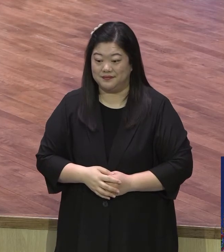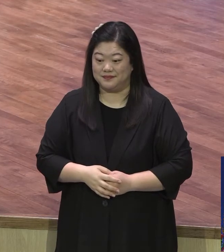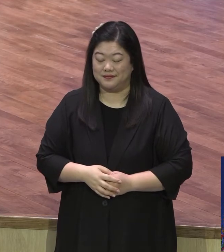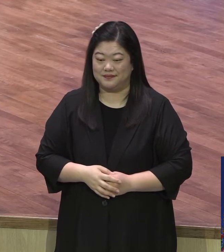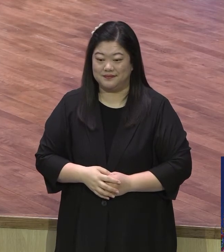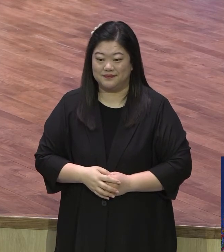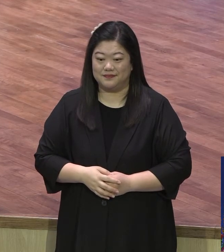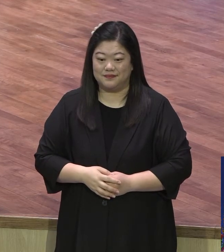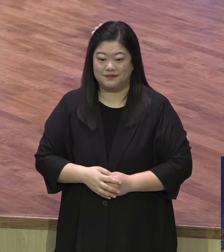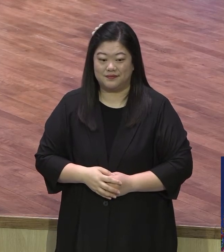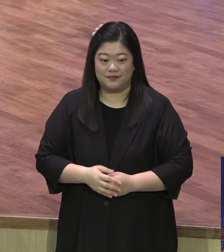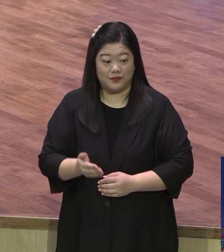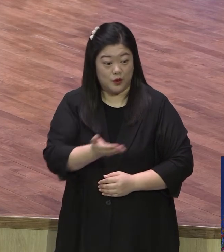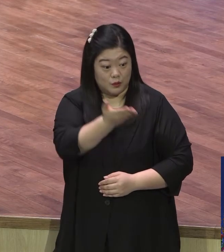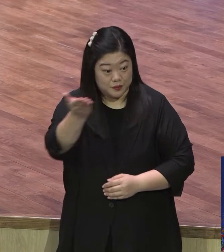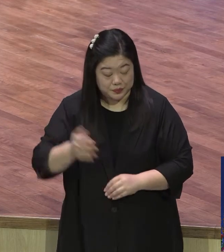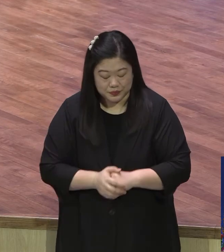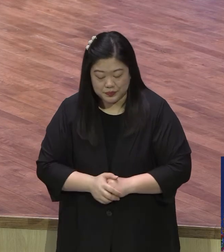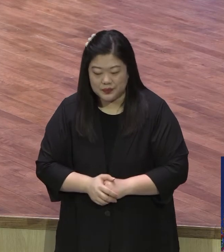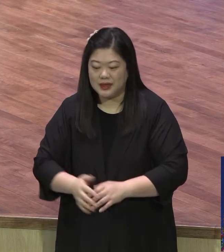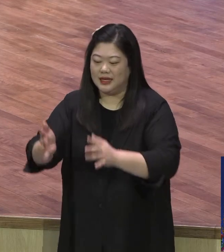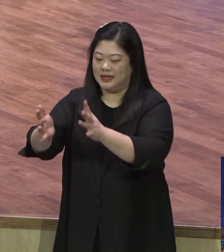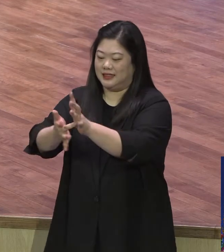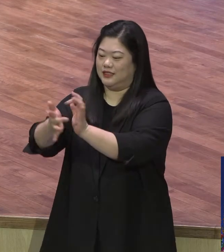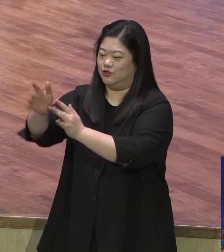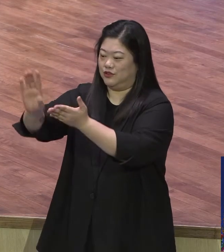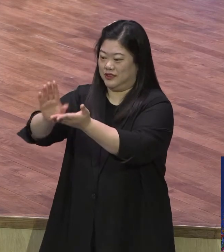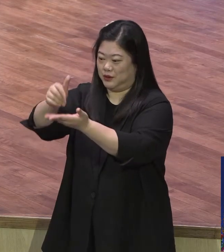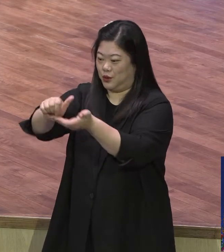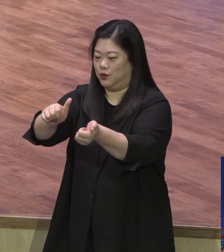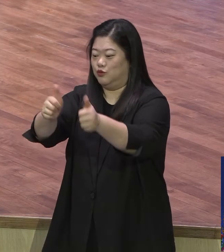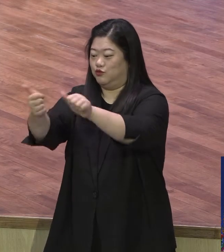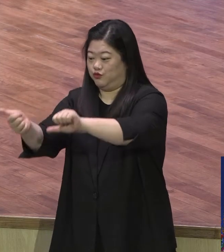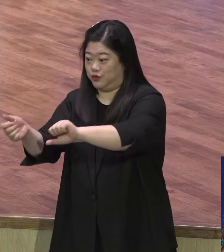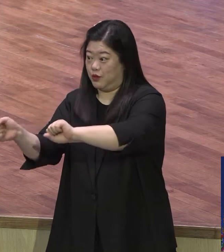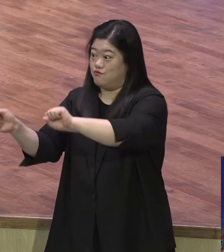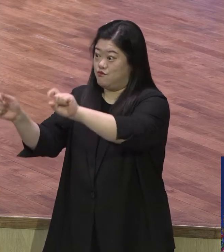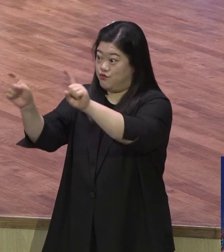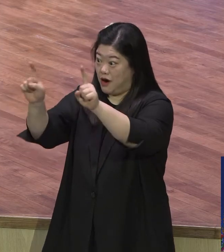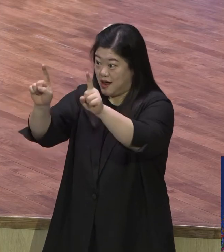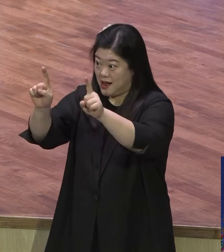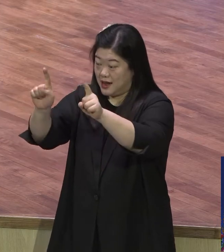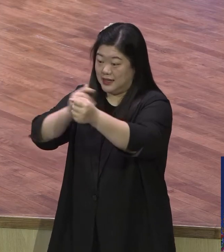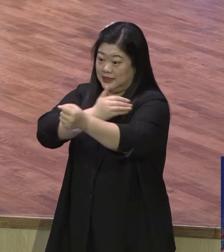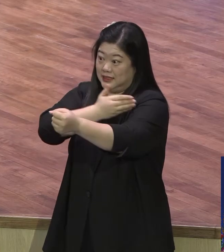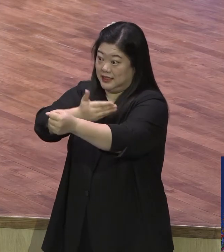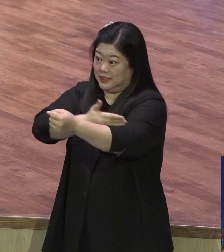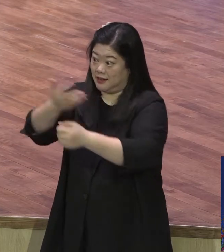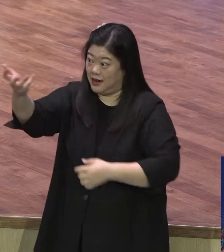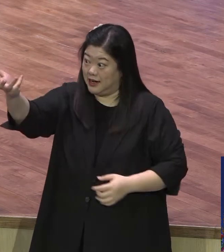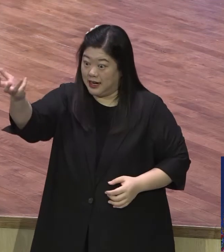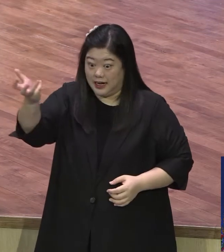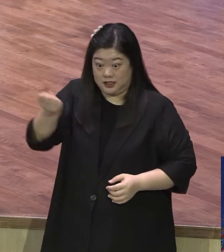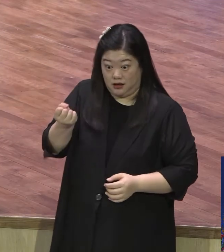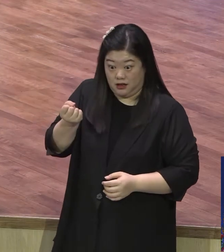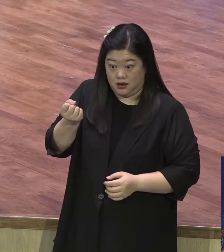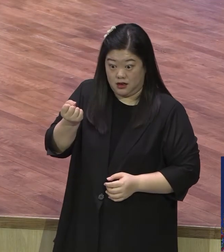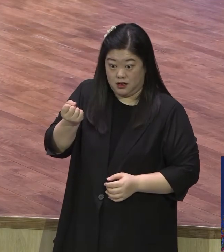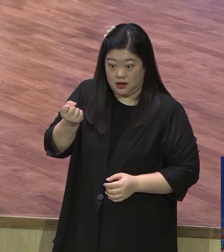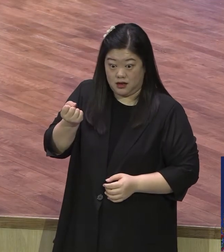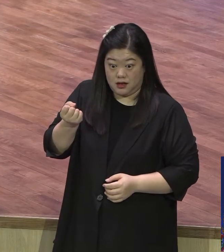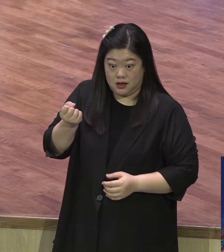부활하신 예수 그리스도의 이 능력을 힘입는 것으로 성교는